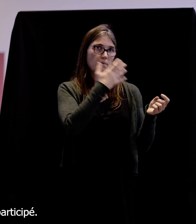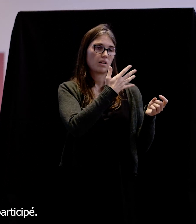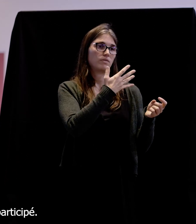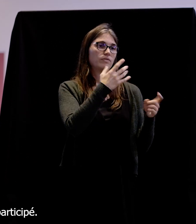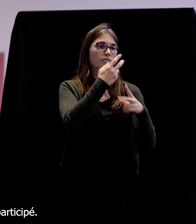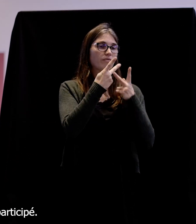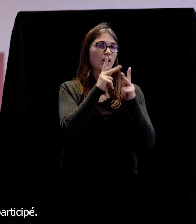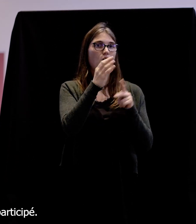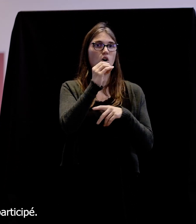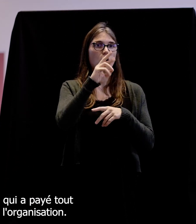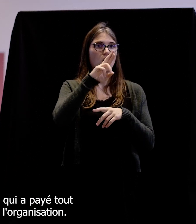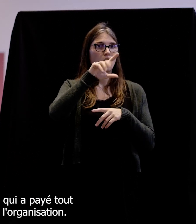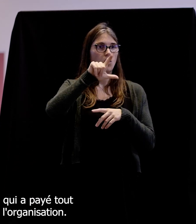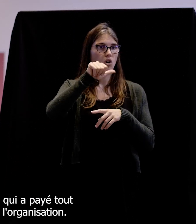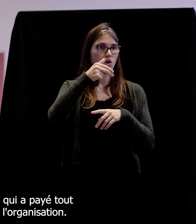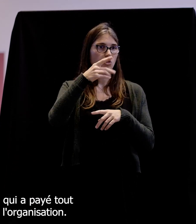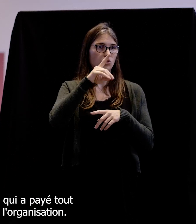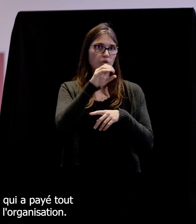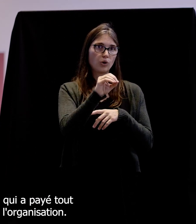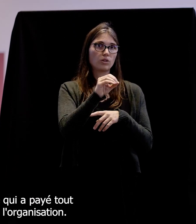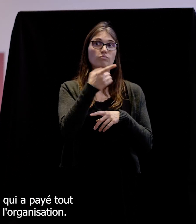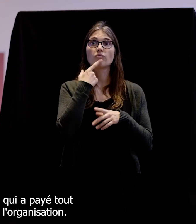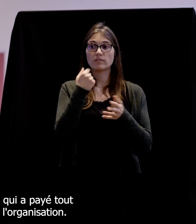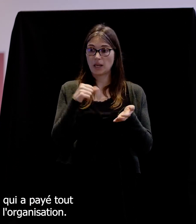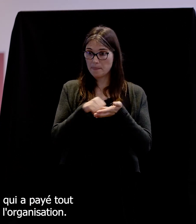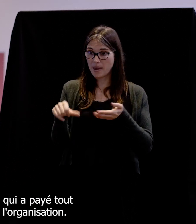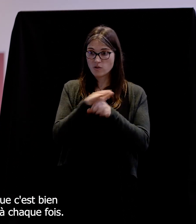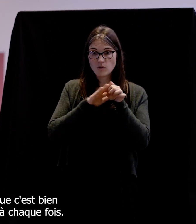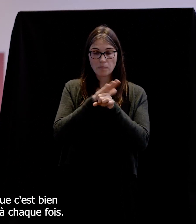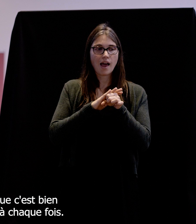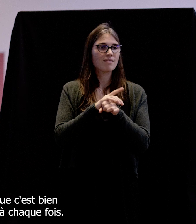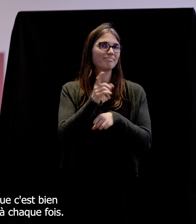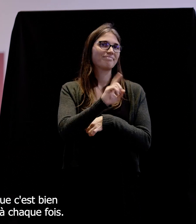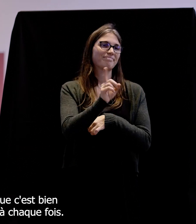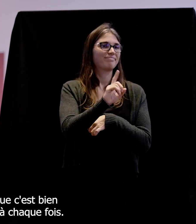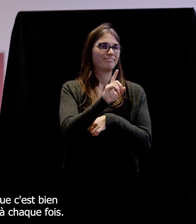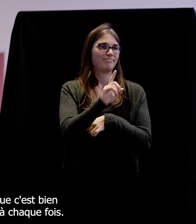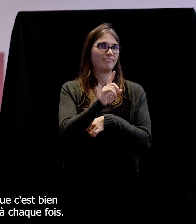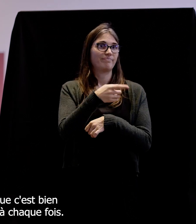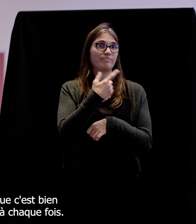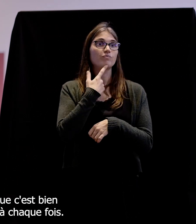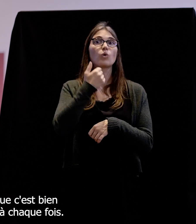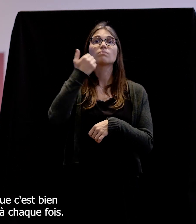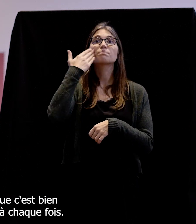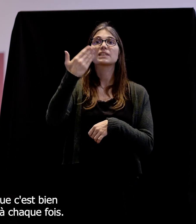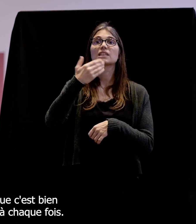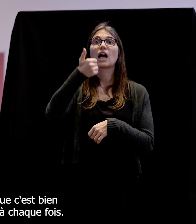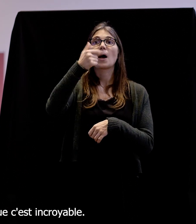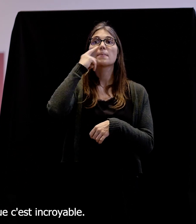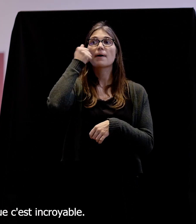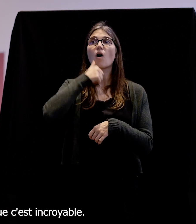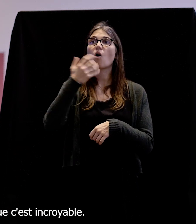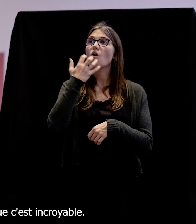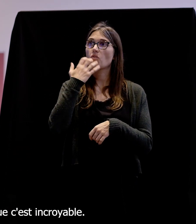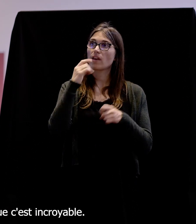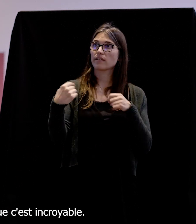on a participé. C'est pas Sophie qui a payé tout le voyage et toute l'organisation. Donc je pense que c'est bien si un parent y va à chaque fois, parce que